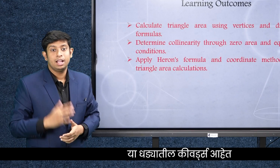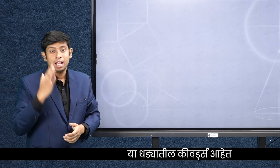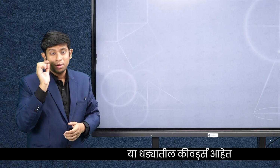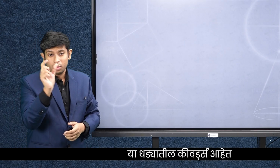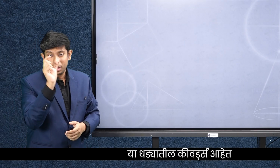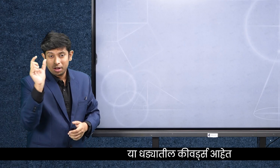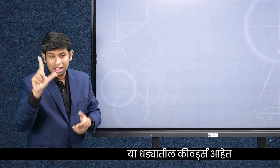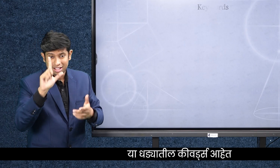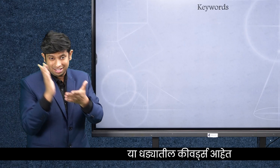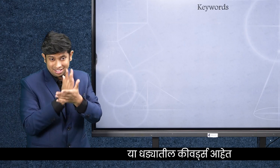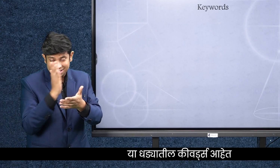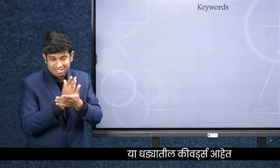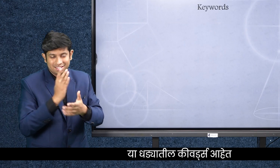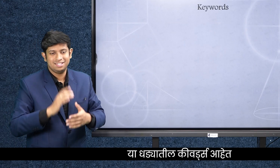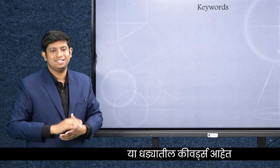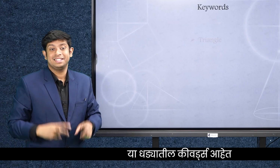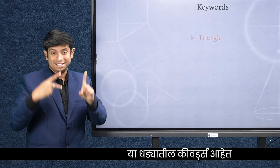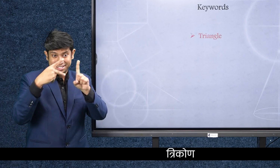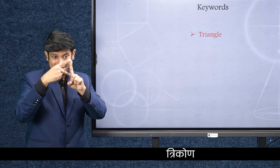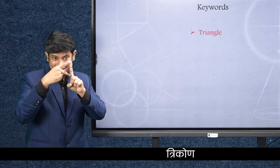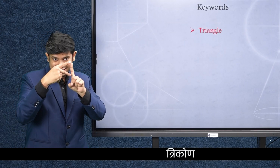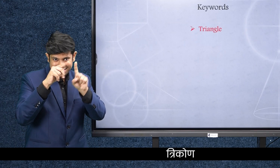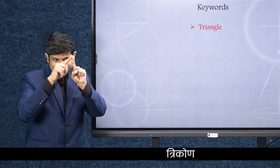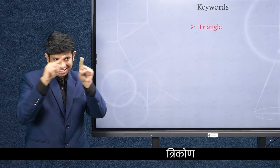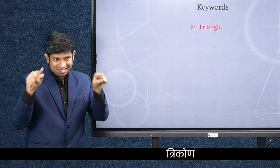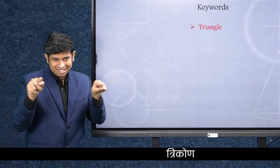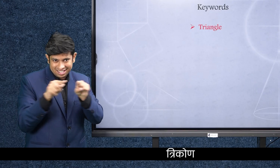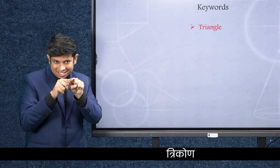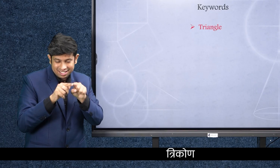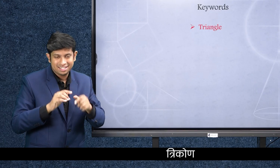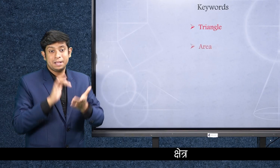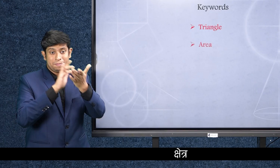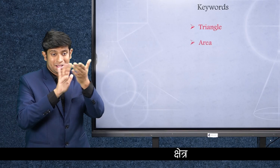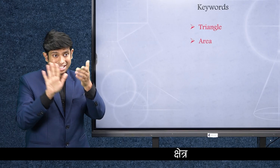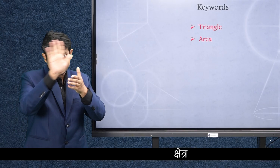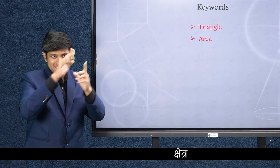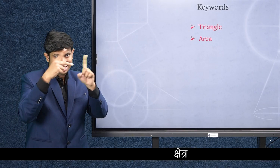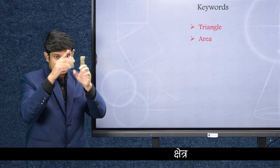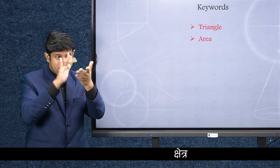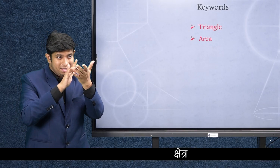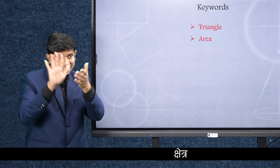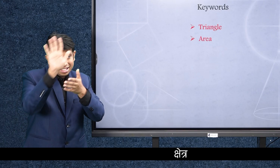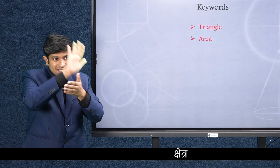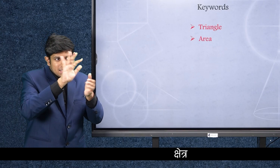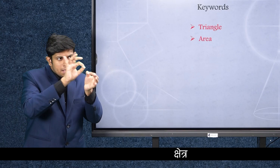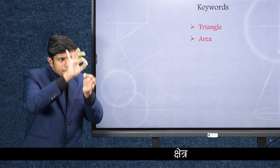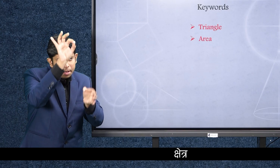या धड्यातले कीवर्ड्स आहेत: त्रिकोण, क्षेत्र,